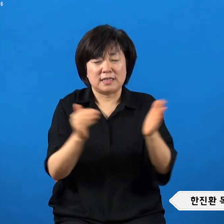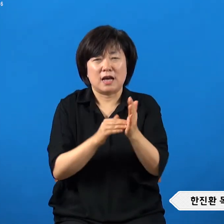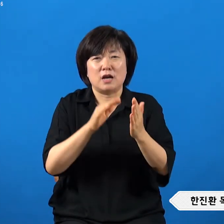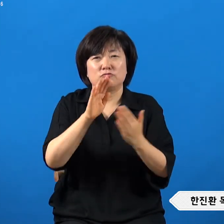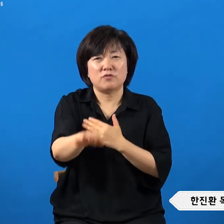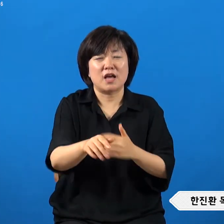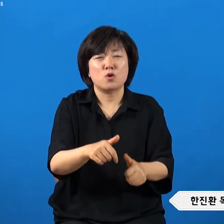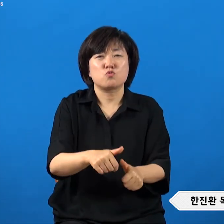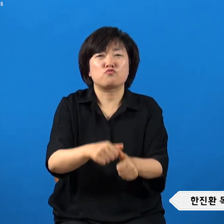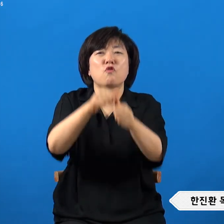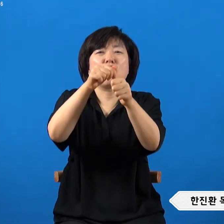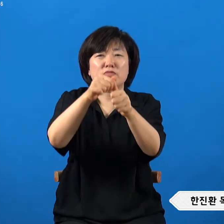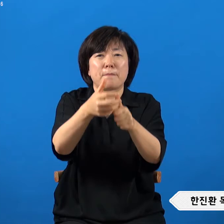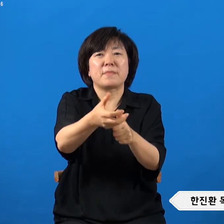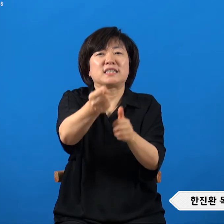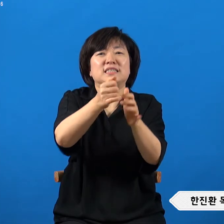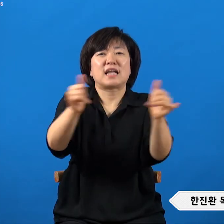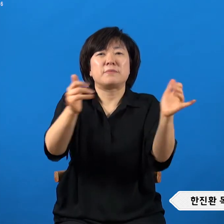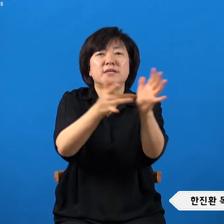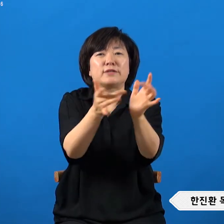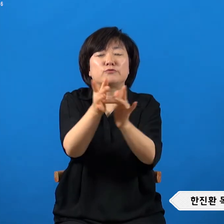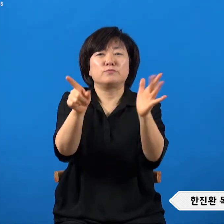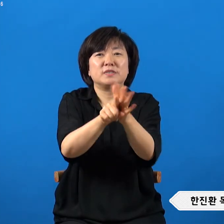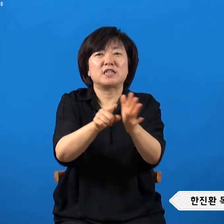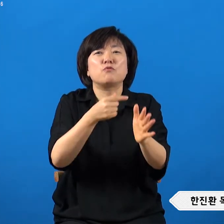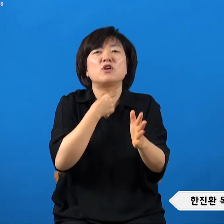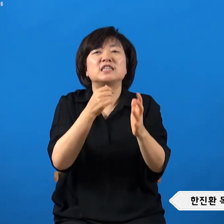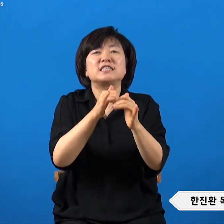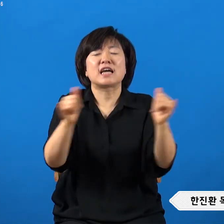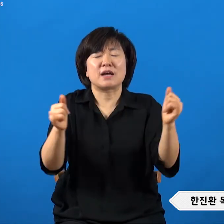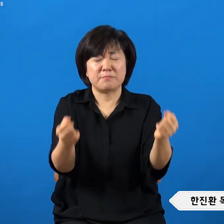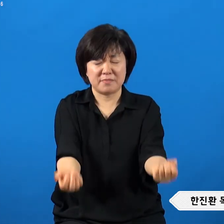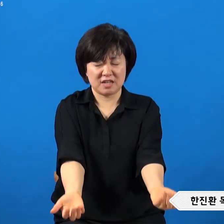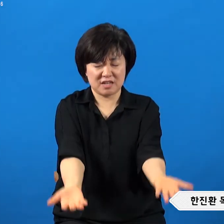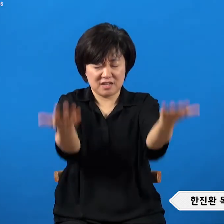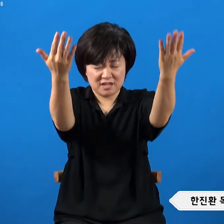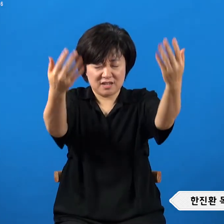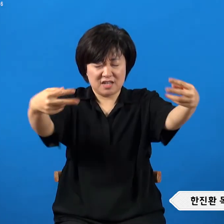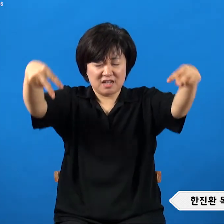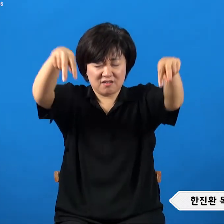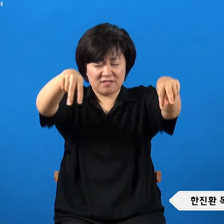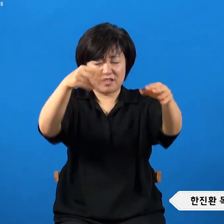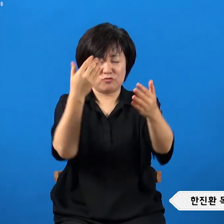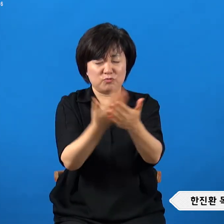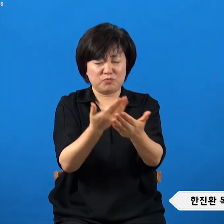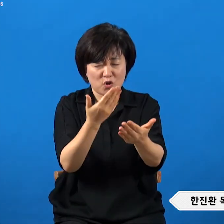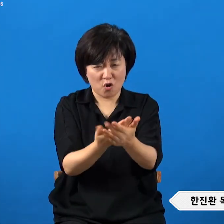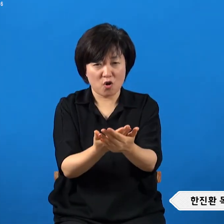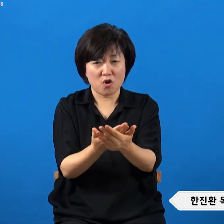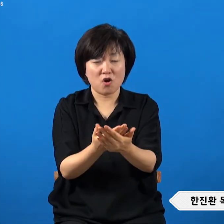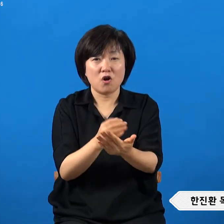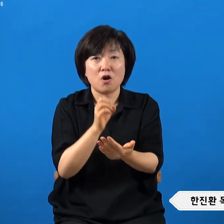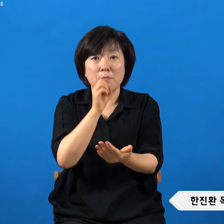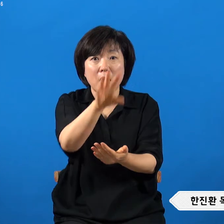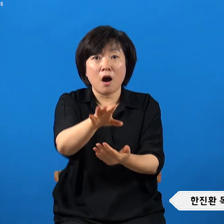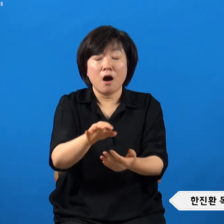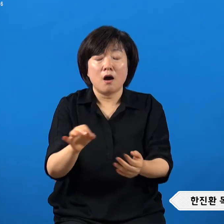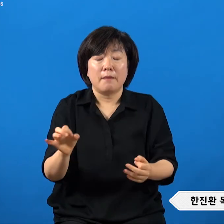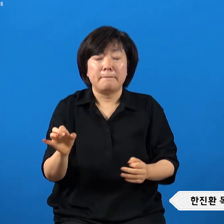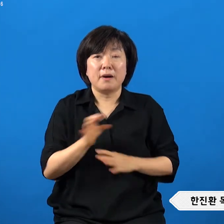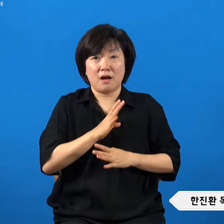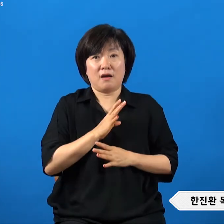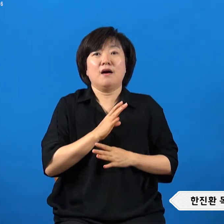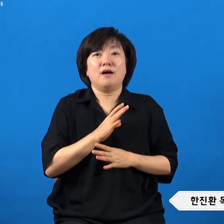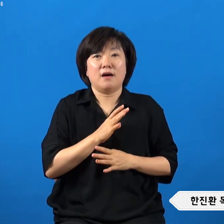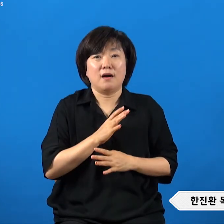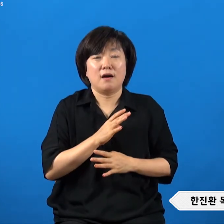초청하는 순간인데 예수 믿기를 원하는 사람 다 일어나 보십시오 하는데 놀라운